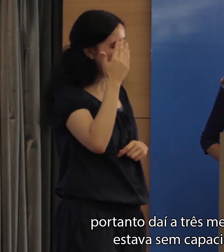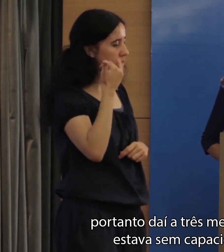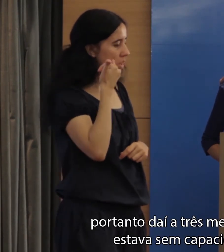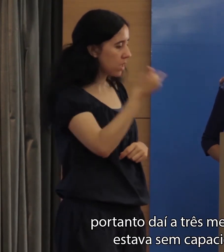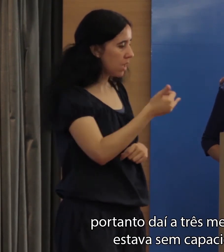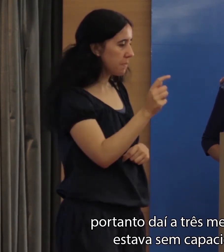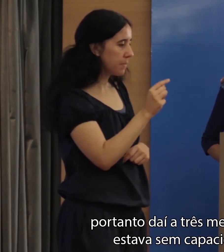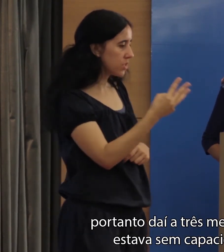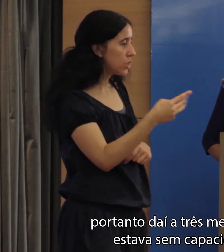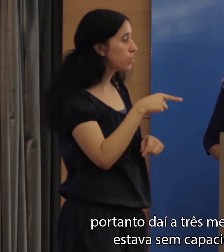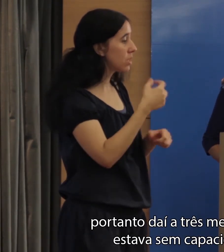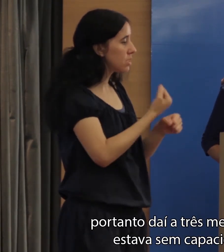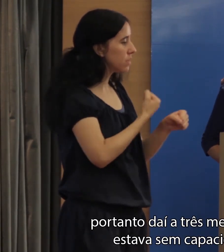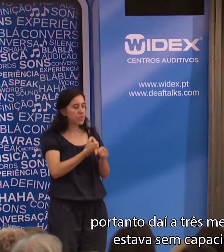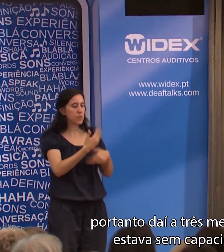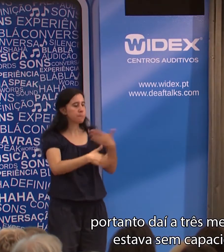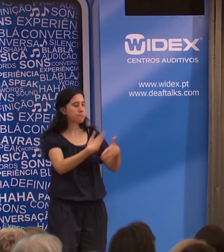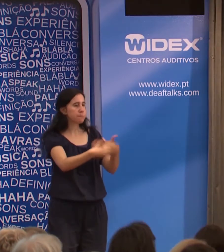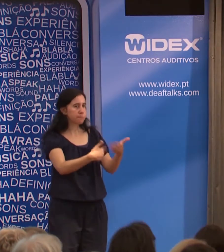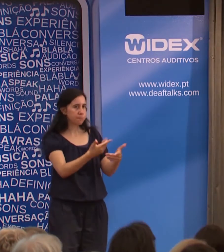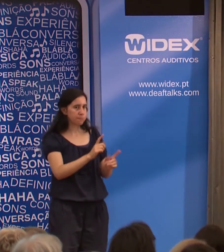3 meses, porque o serviço estava sem capacidade de resposta,